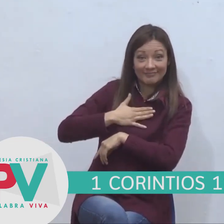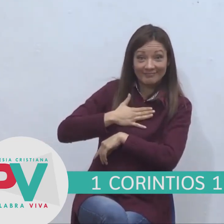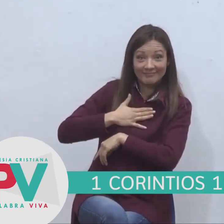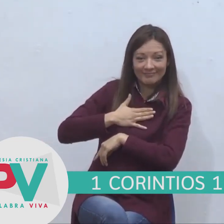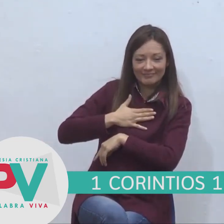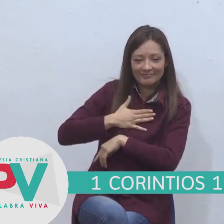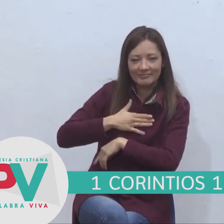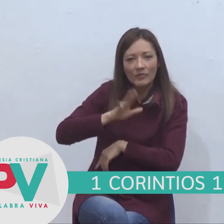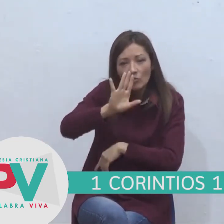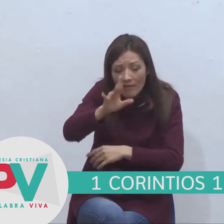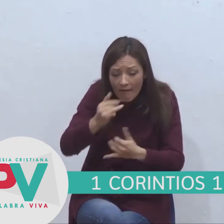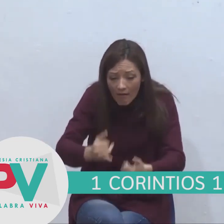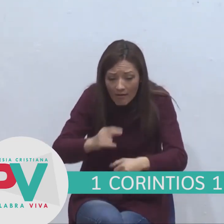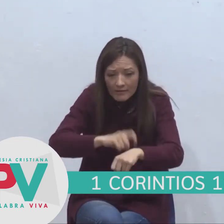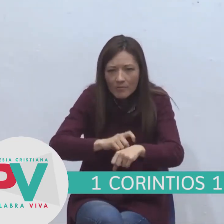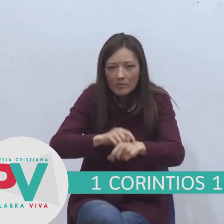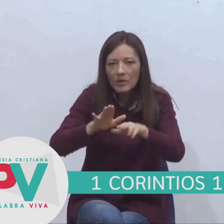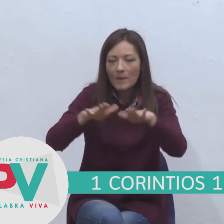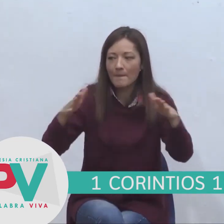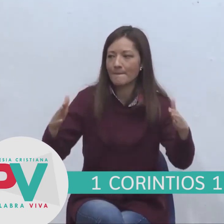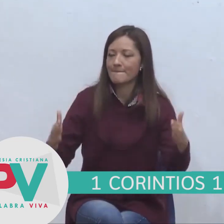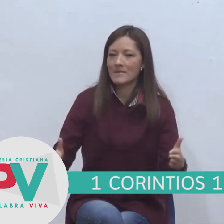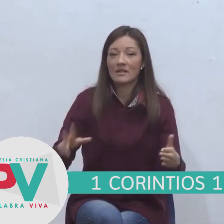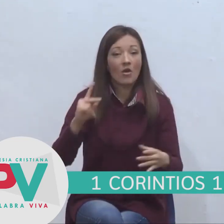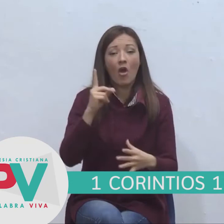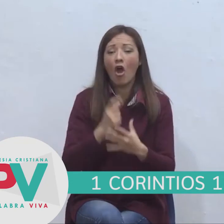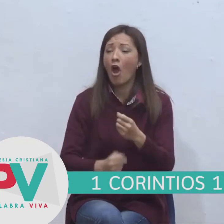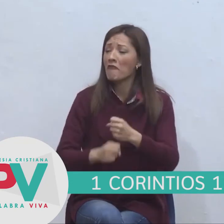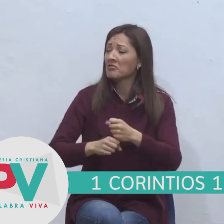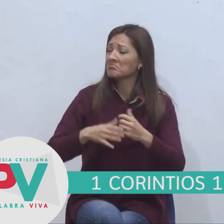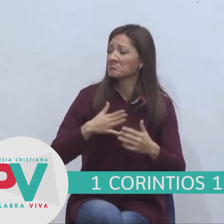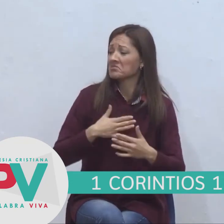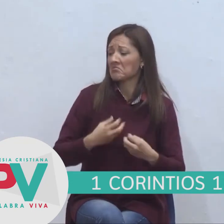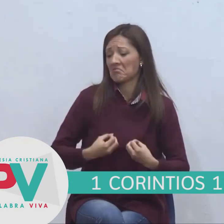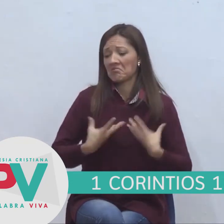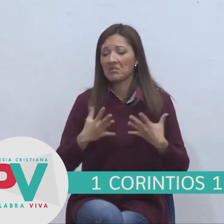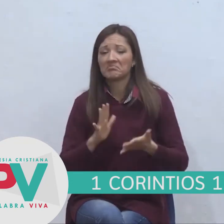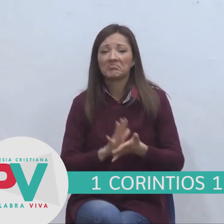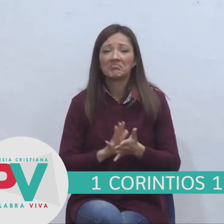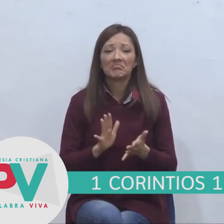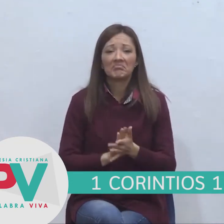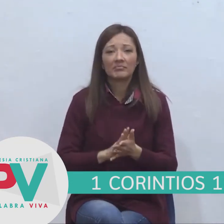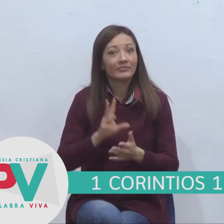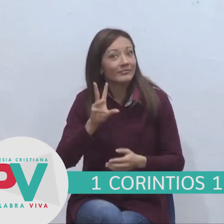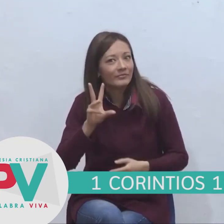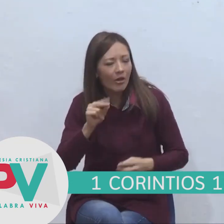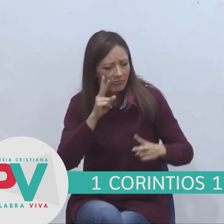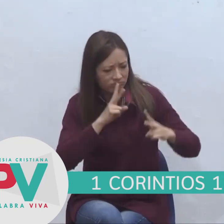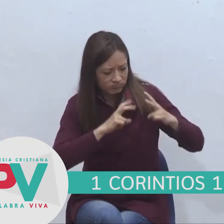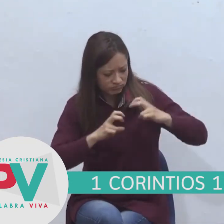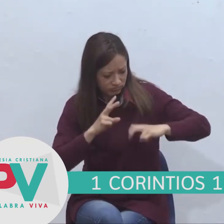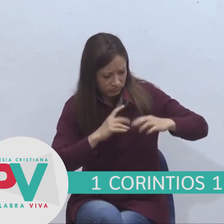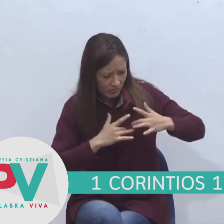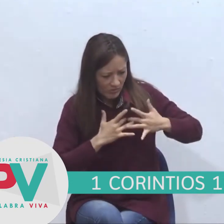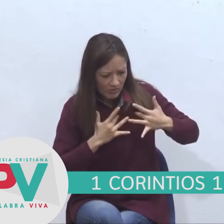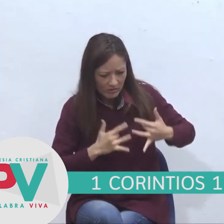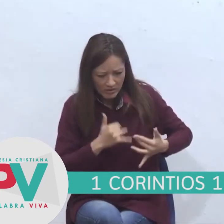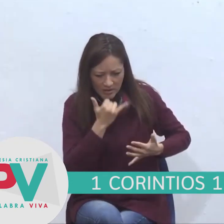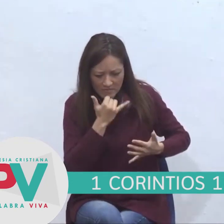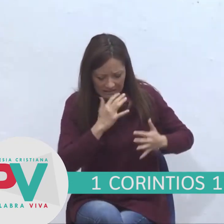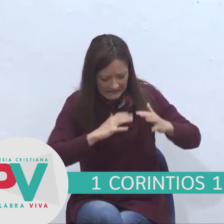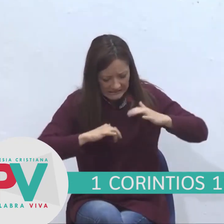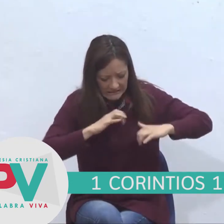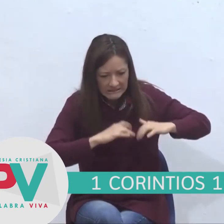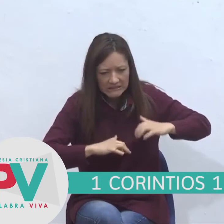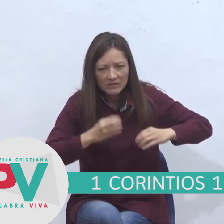que aunque esté usted en este momento en la mesa, no se confíe de usted mismo, no se fíe, escudriñe en su corazón.